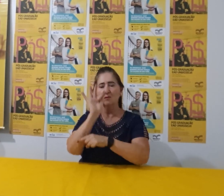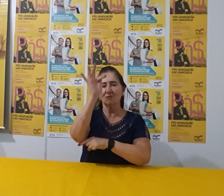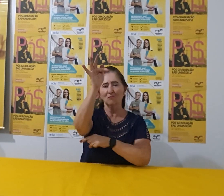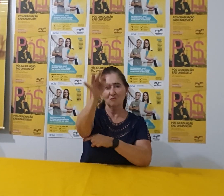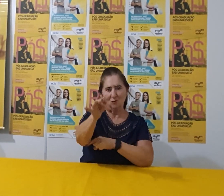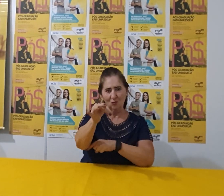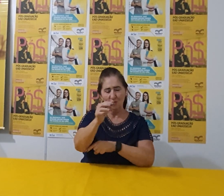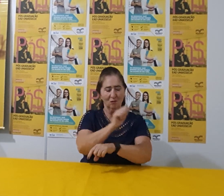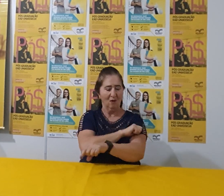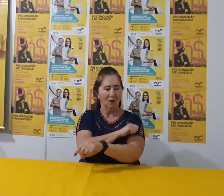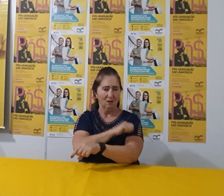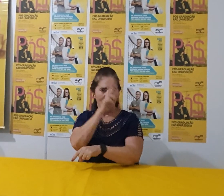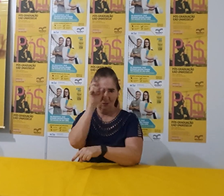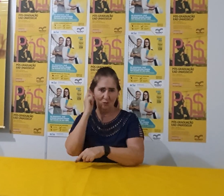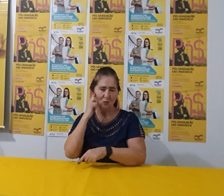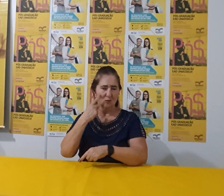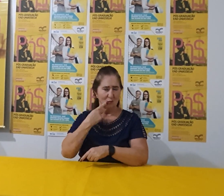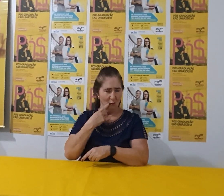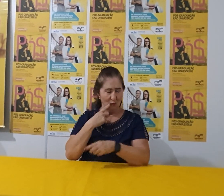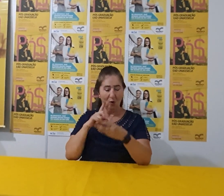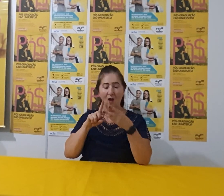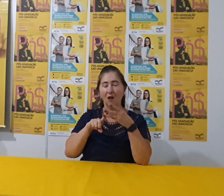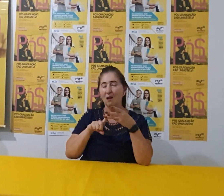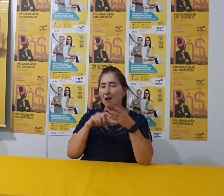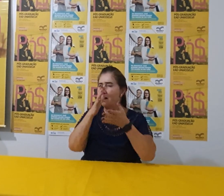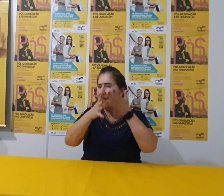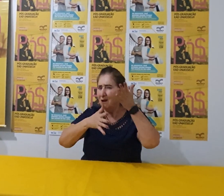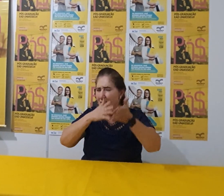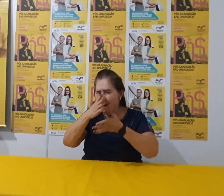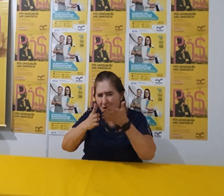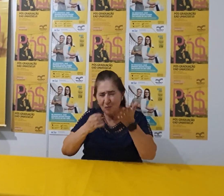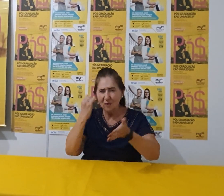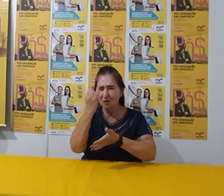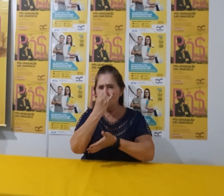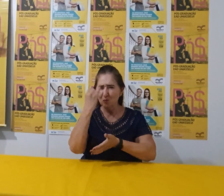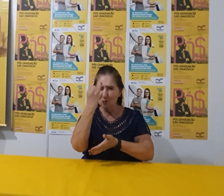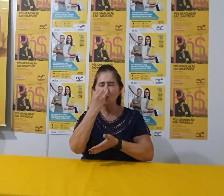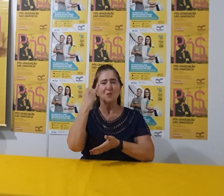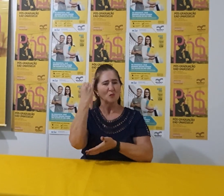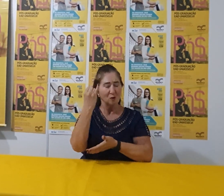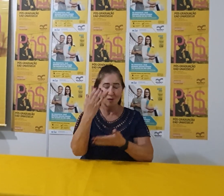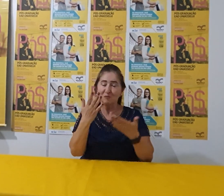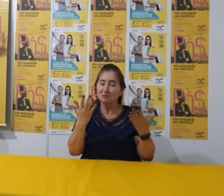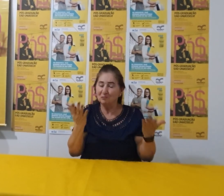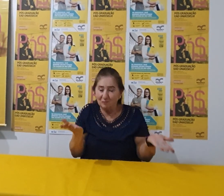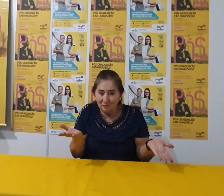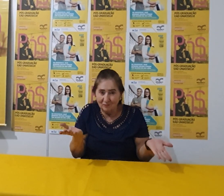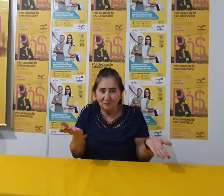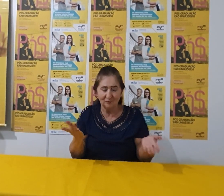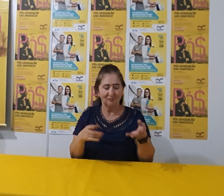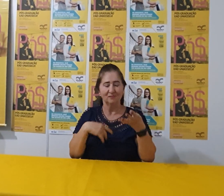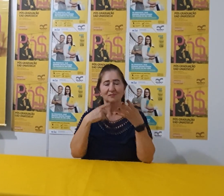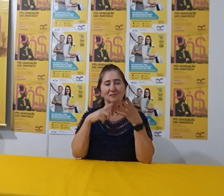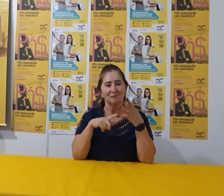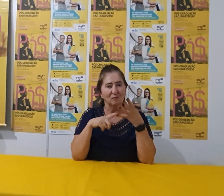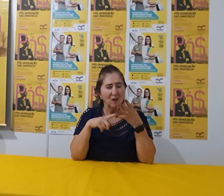surdo? A Libras é relevante no processo de ensino-aprendizagem? O intérprete